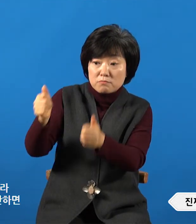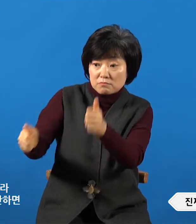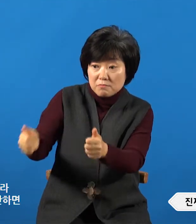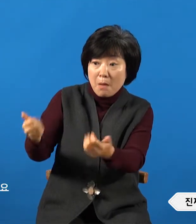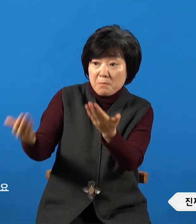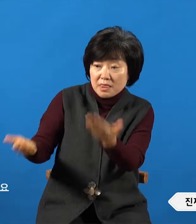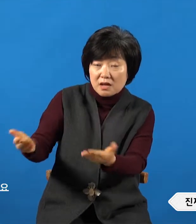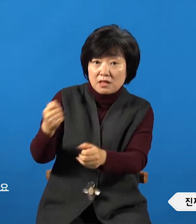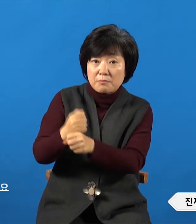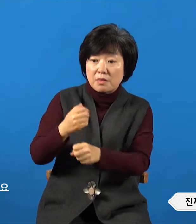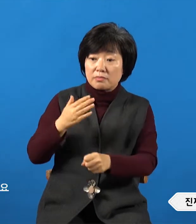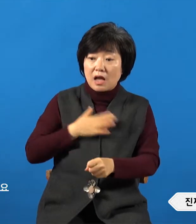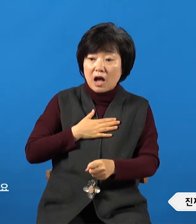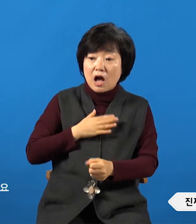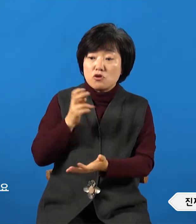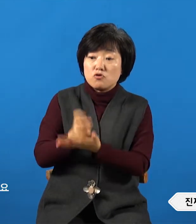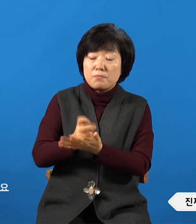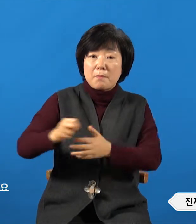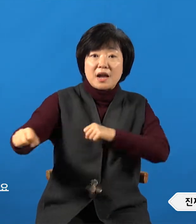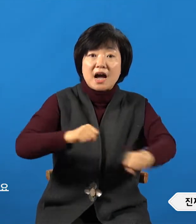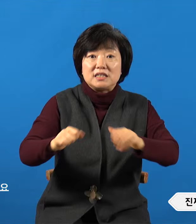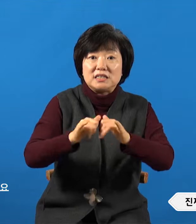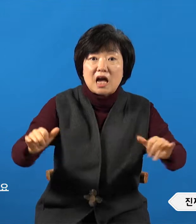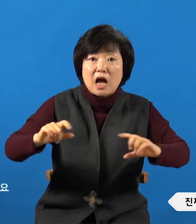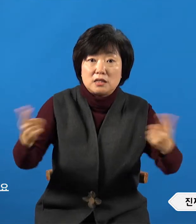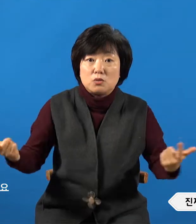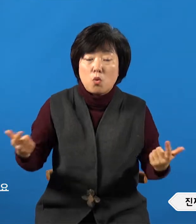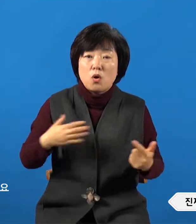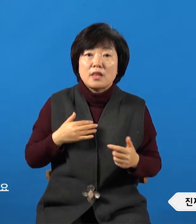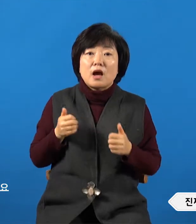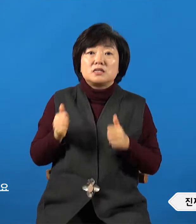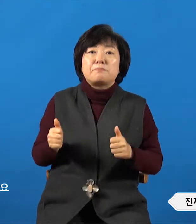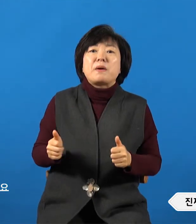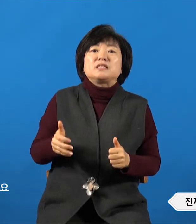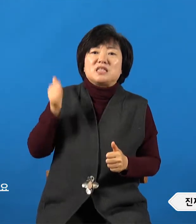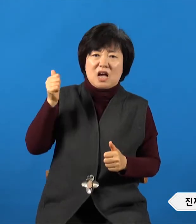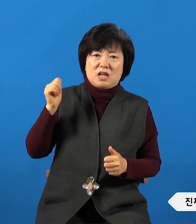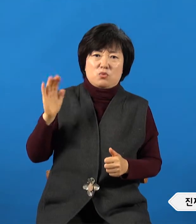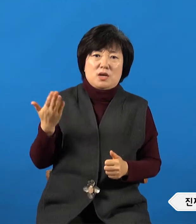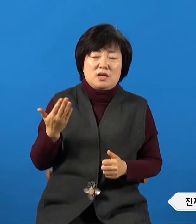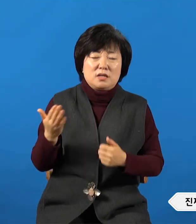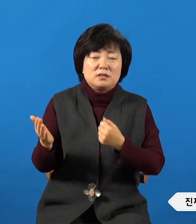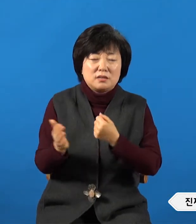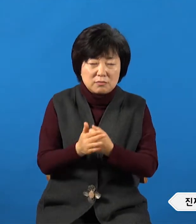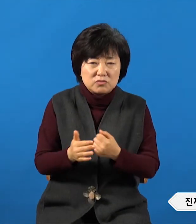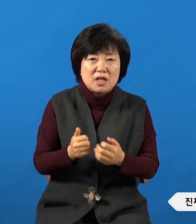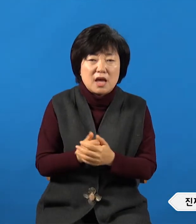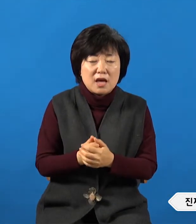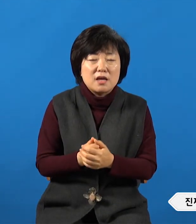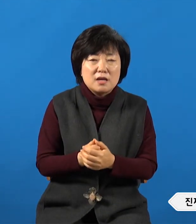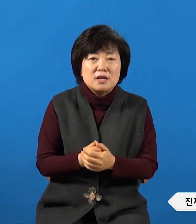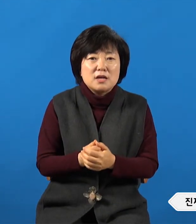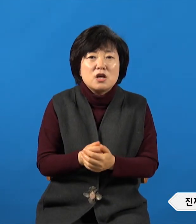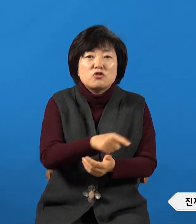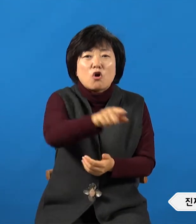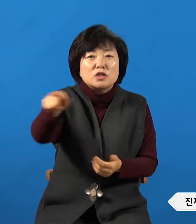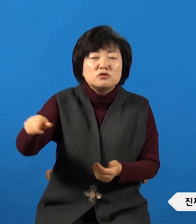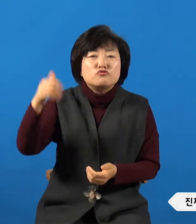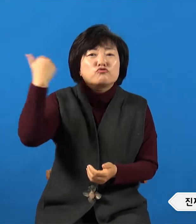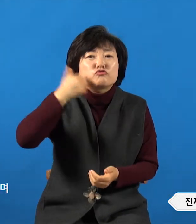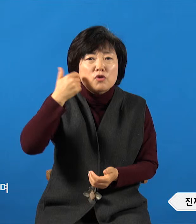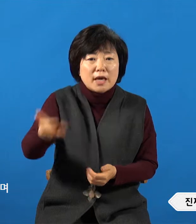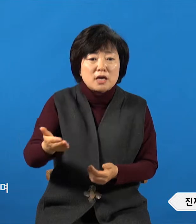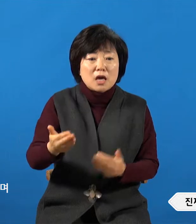아니요 재판관이로다. 입법자와 재판관은 오직 한 분이시니 능히 구원하기도 하시며 멸하기도 하시느니라.